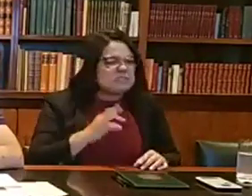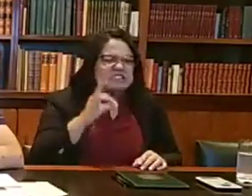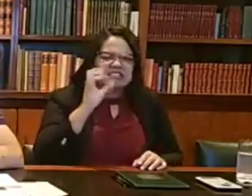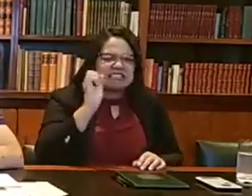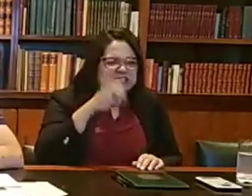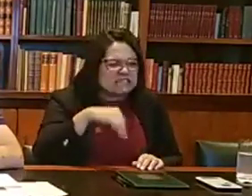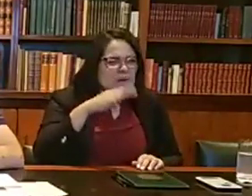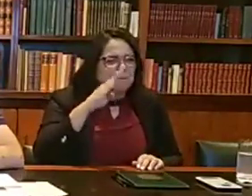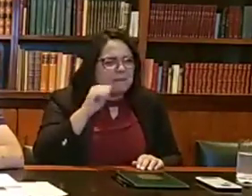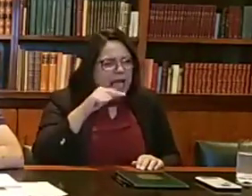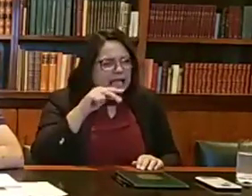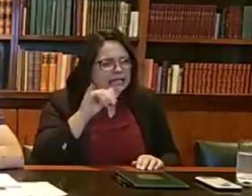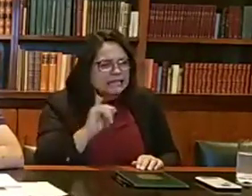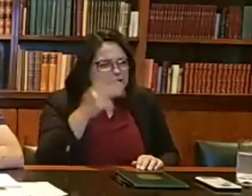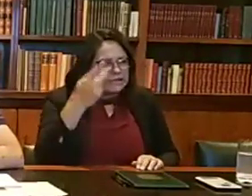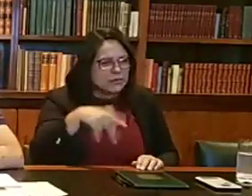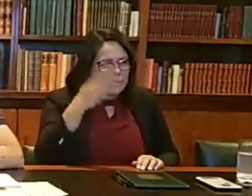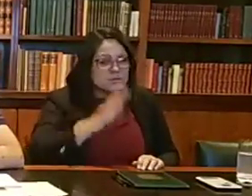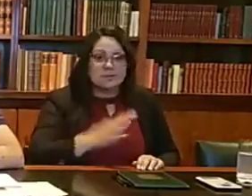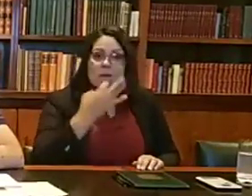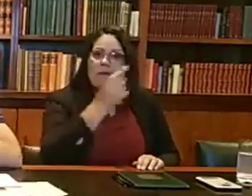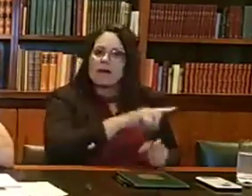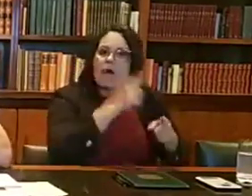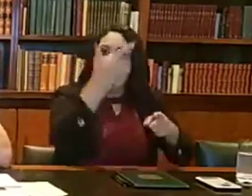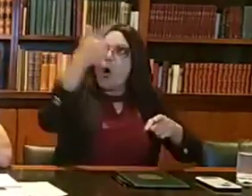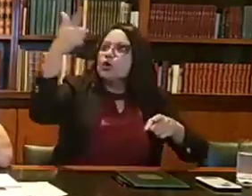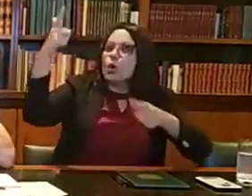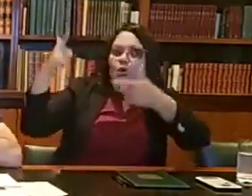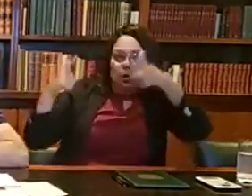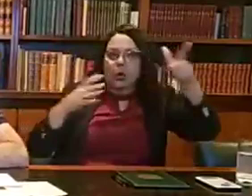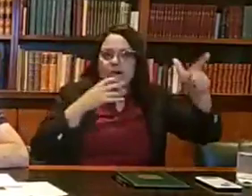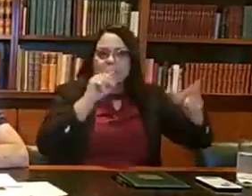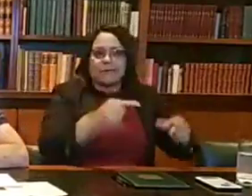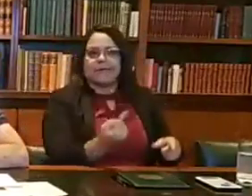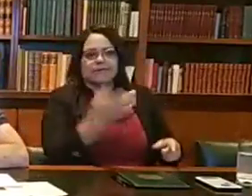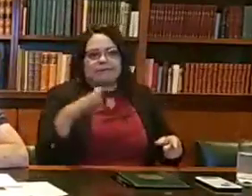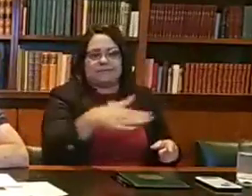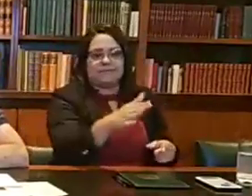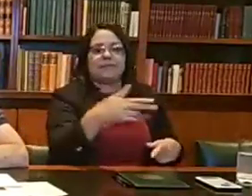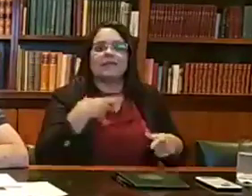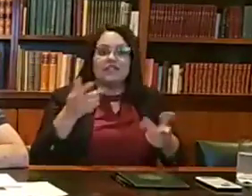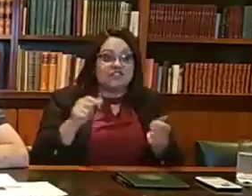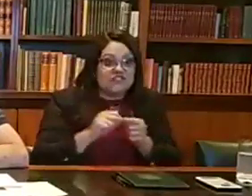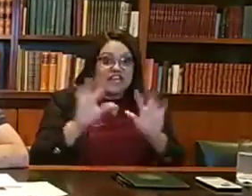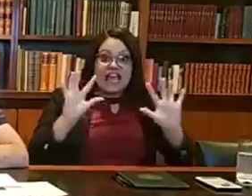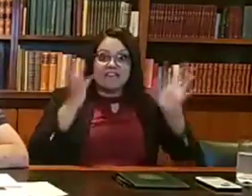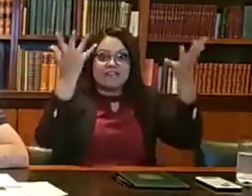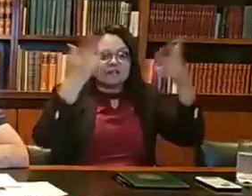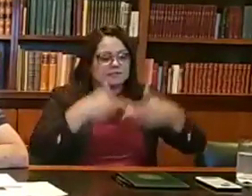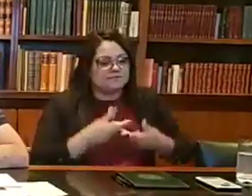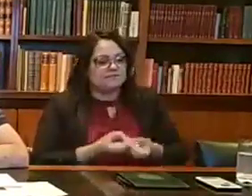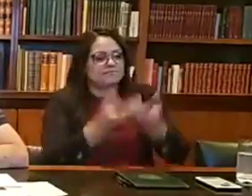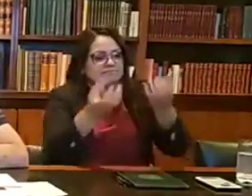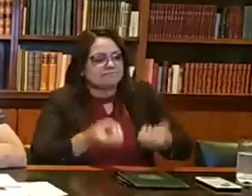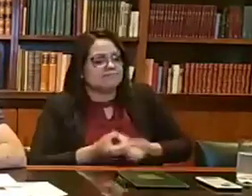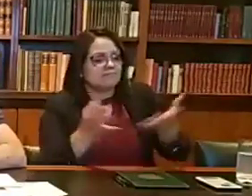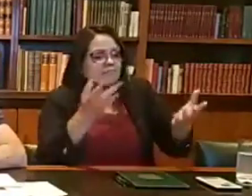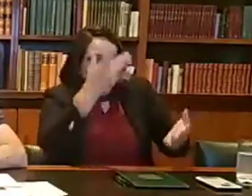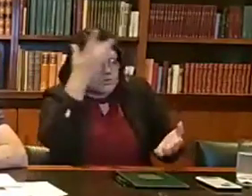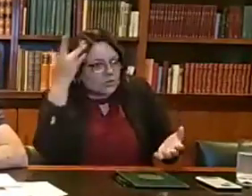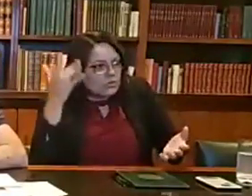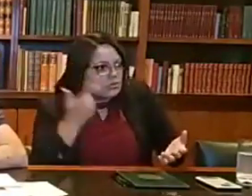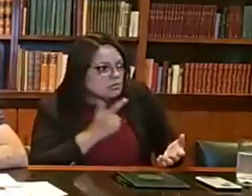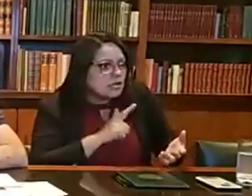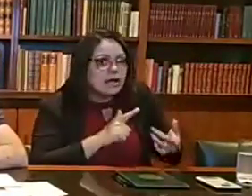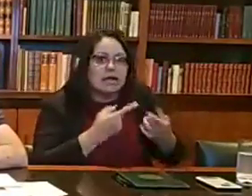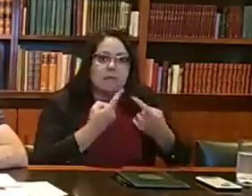Então, fizemos um evento em Brasília e depois desse evento eles venderam 3 vezes mais peixe. E agora, o paulistano, o